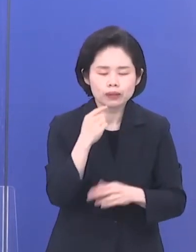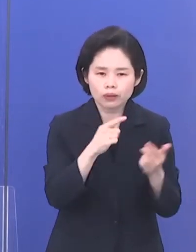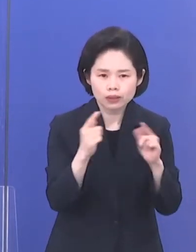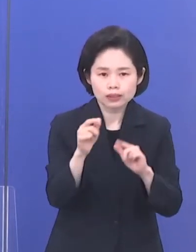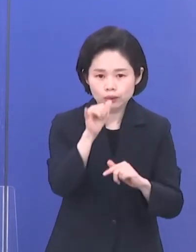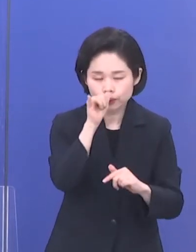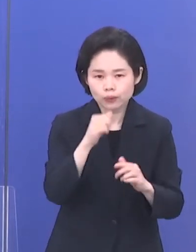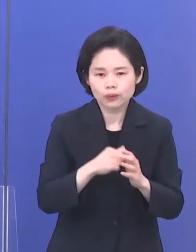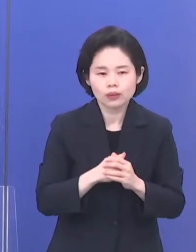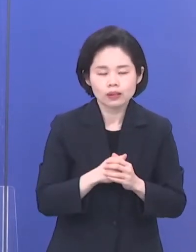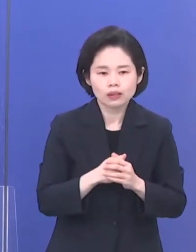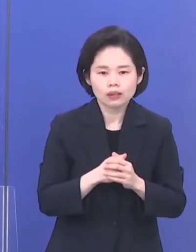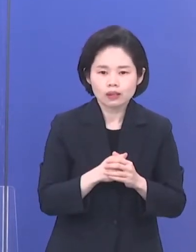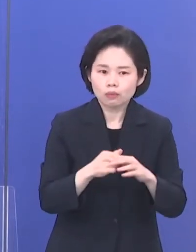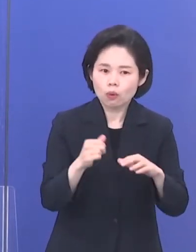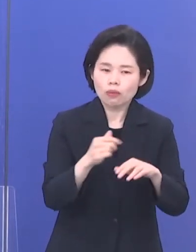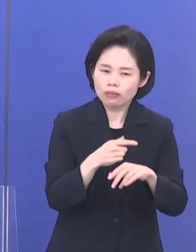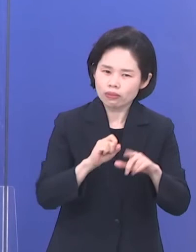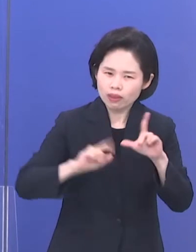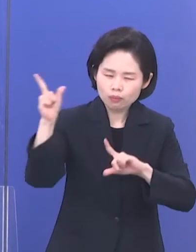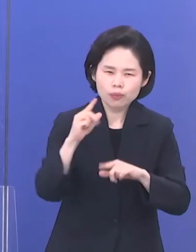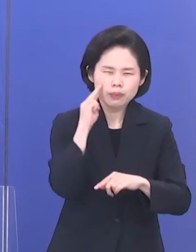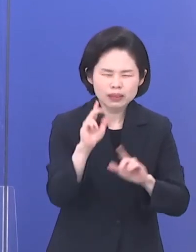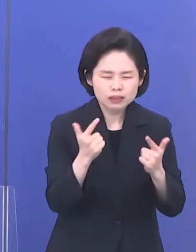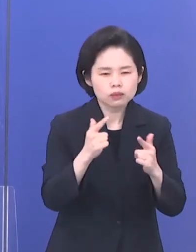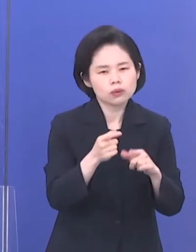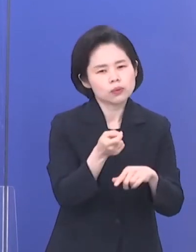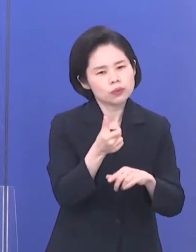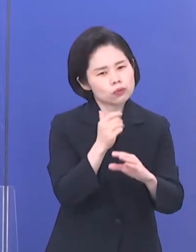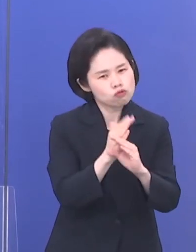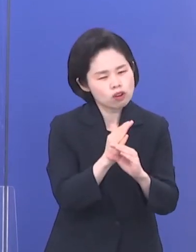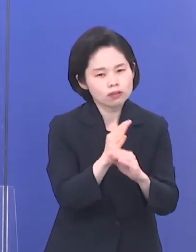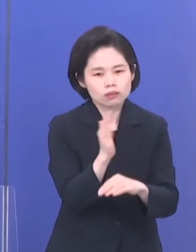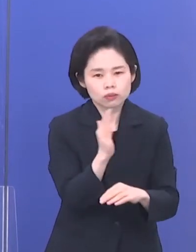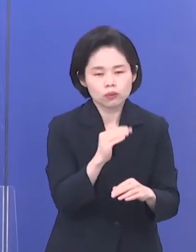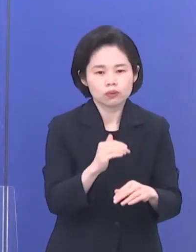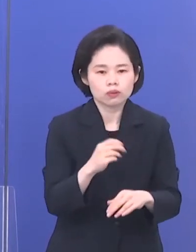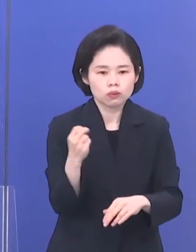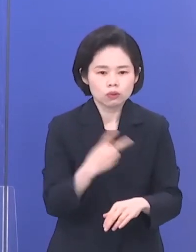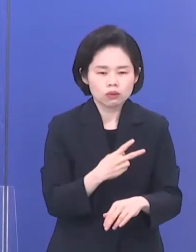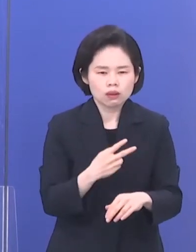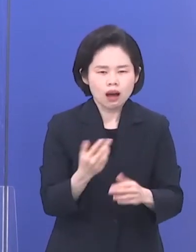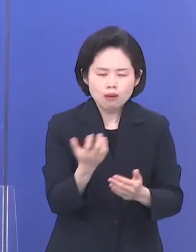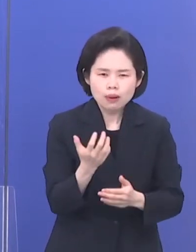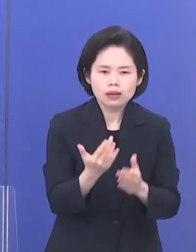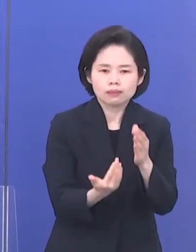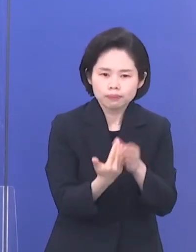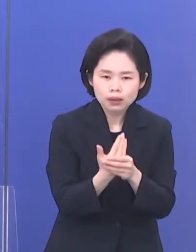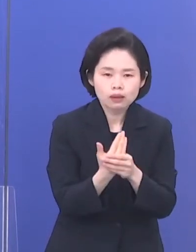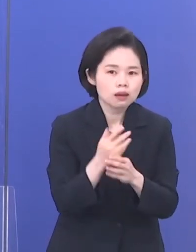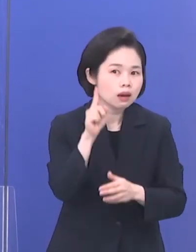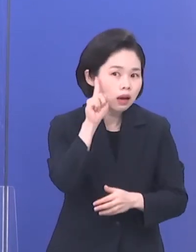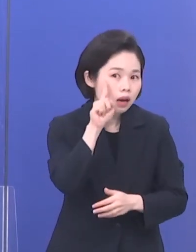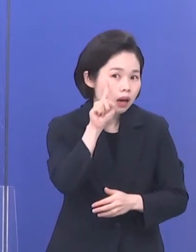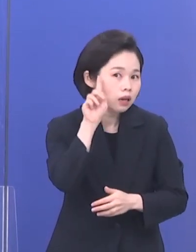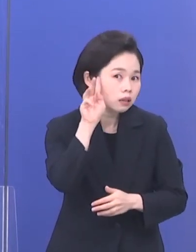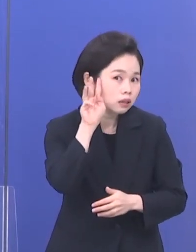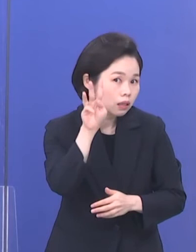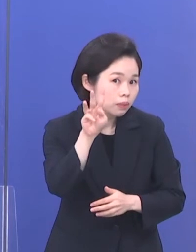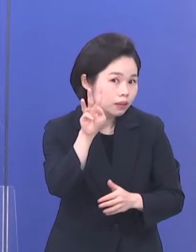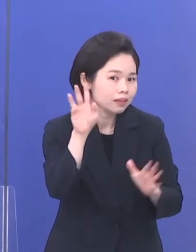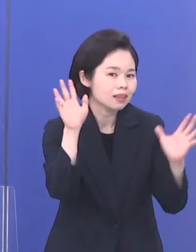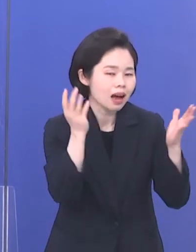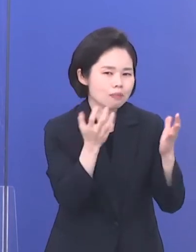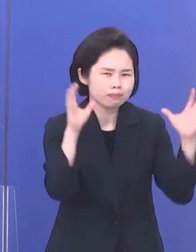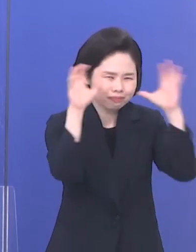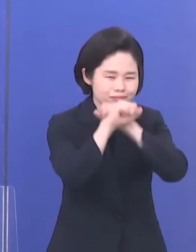경증에서 중간 정도이며 발생 후 하루에서 3일 사이에 소실되었습니다.